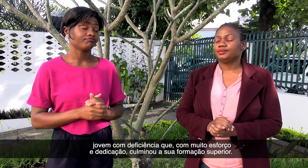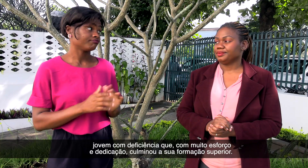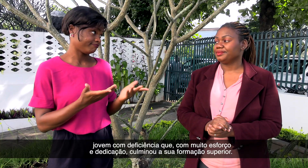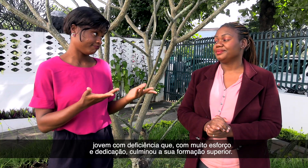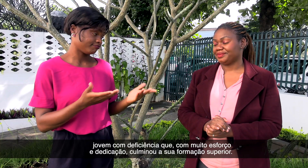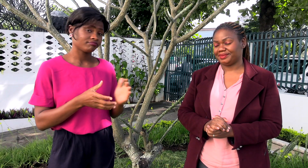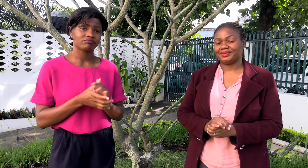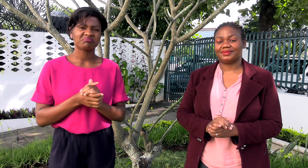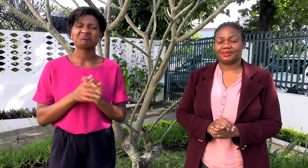superior.